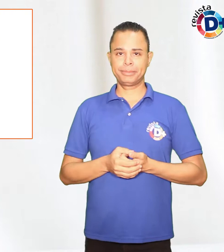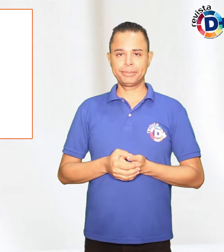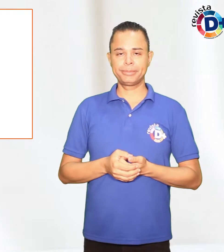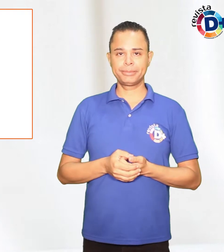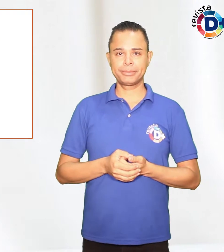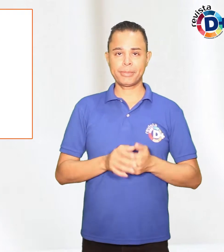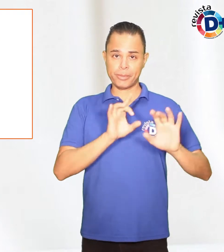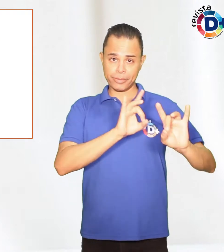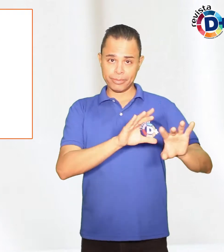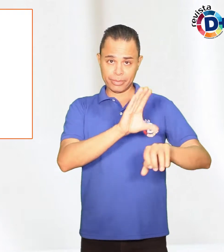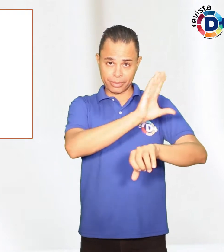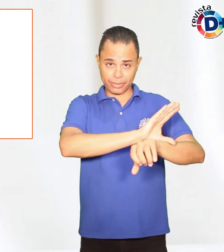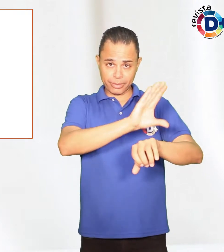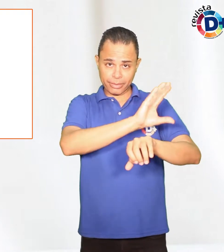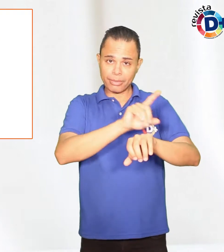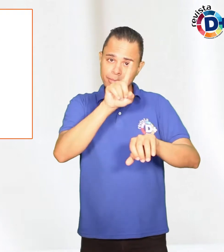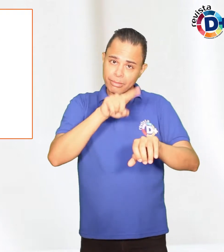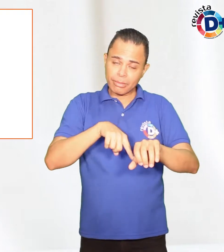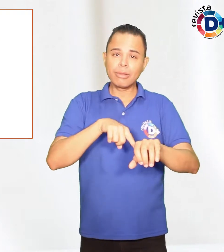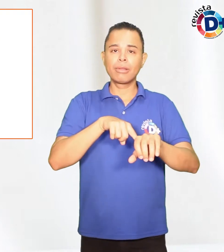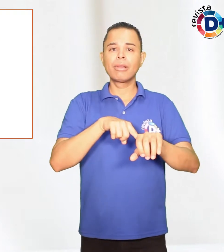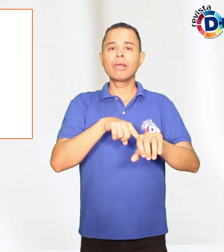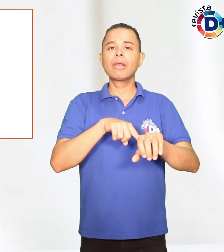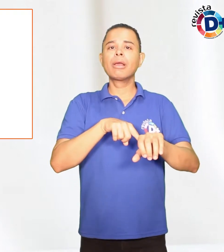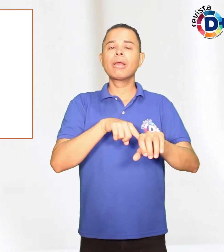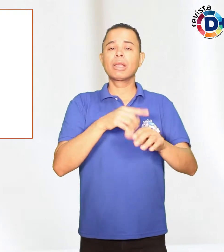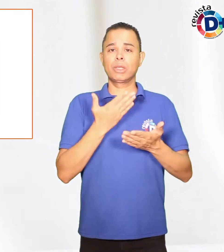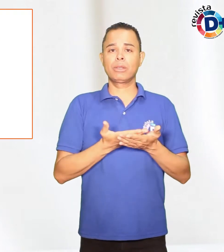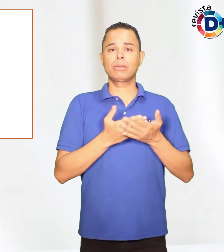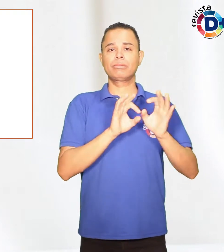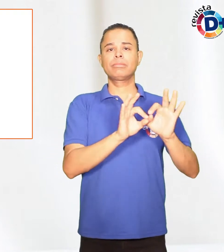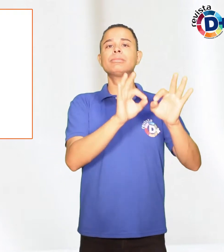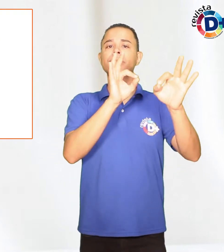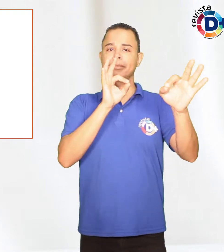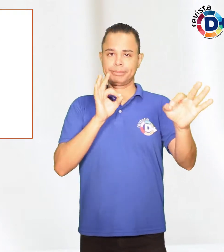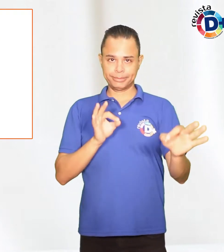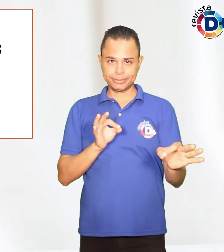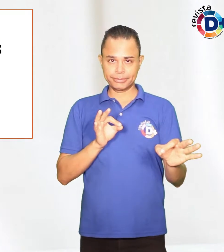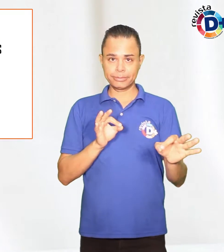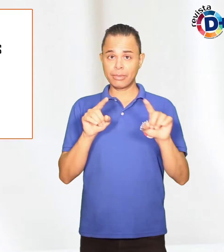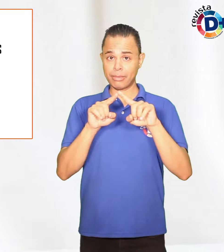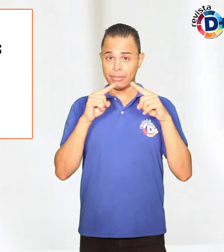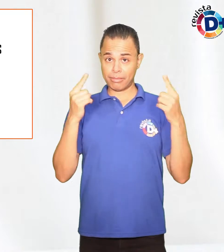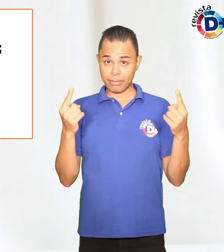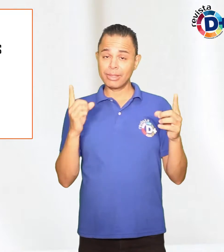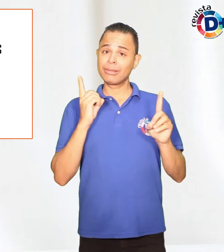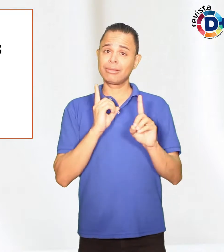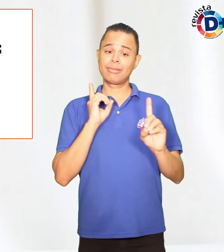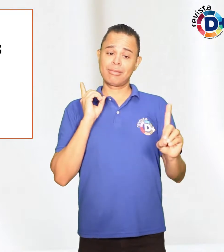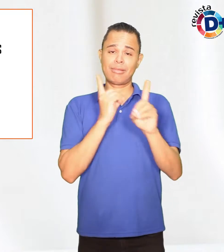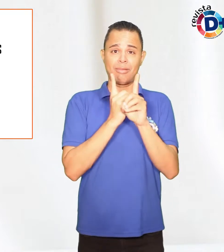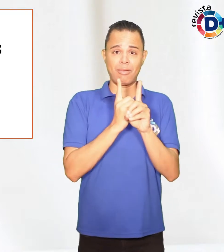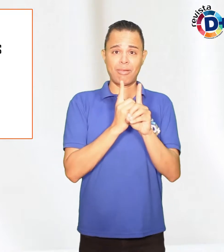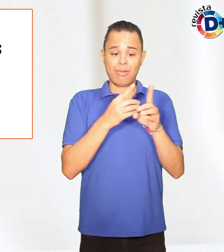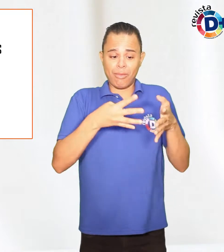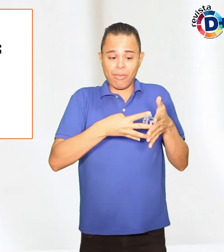a especialização é feita na modalidade à distância mas com previsão de quatro encontros